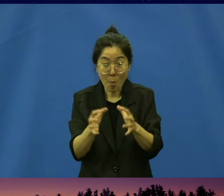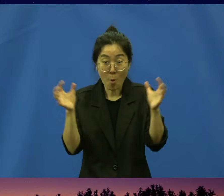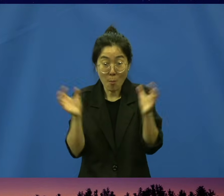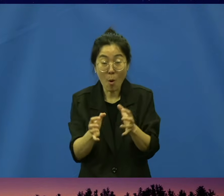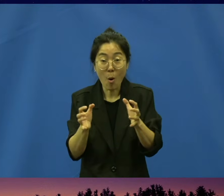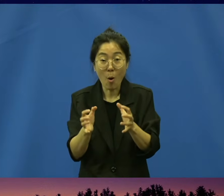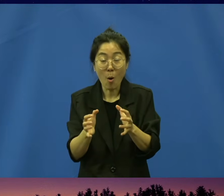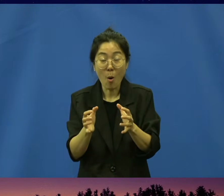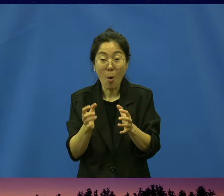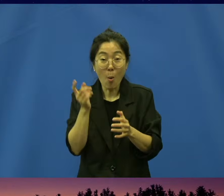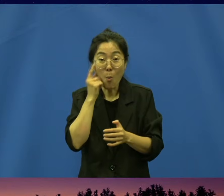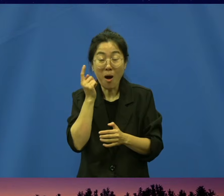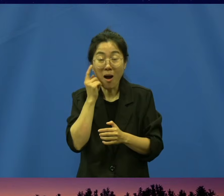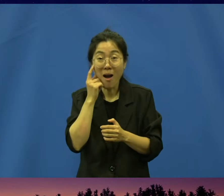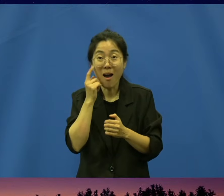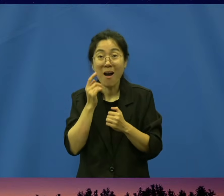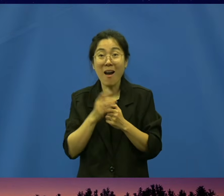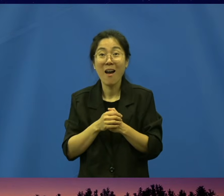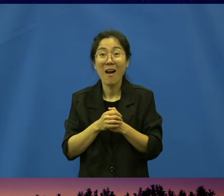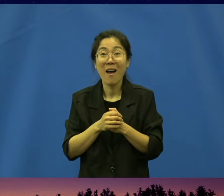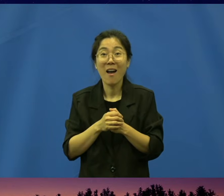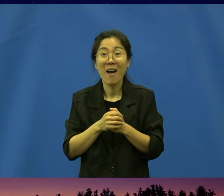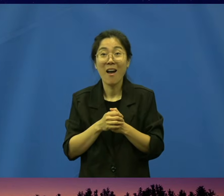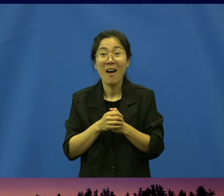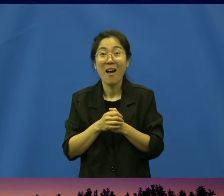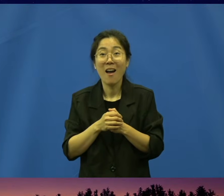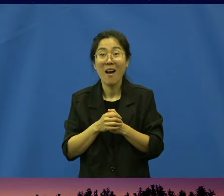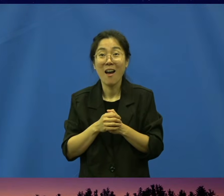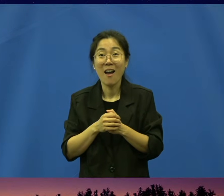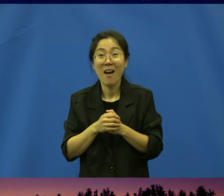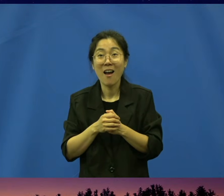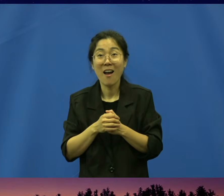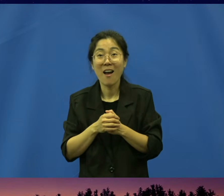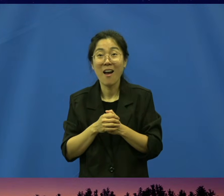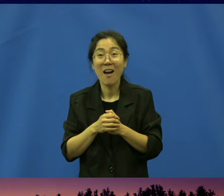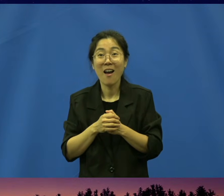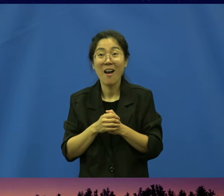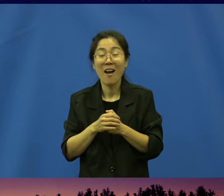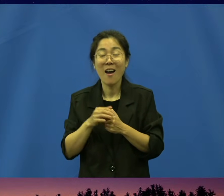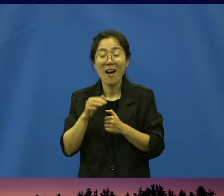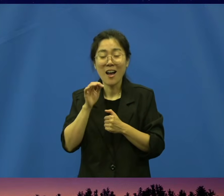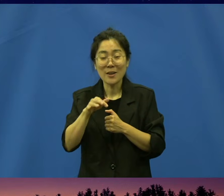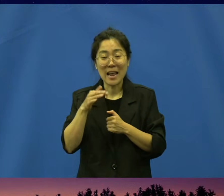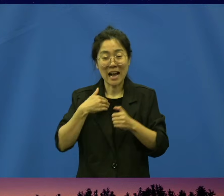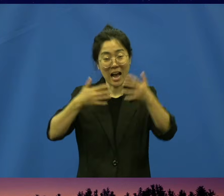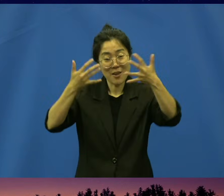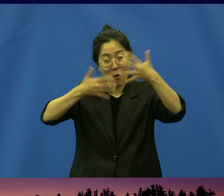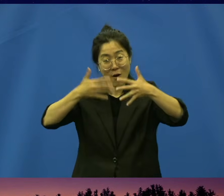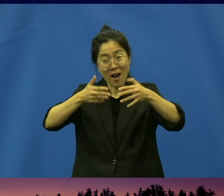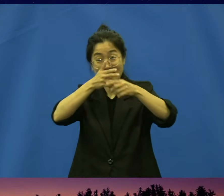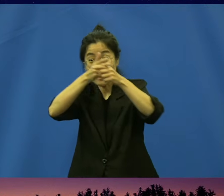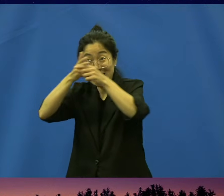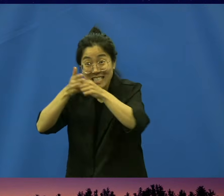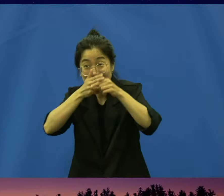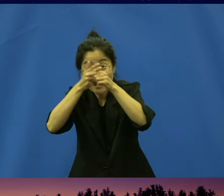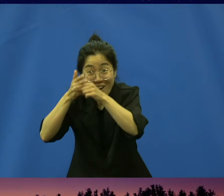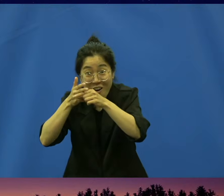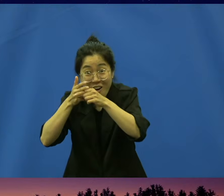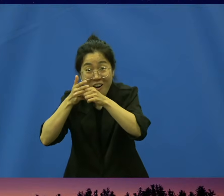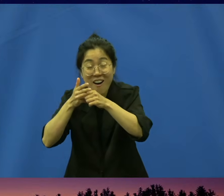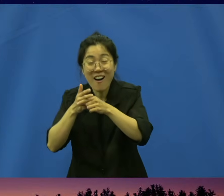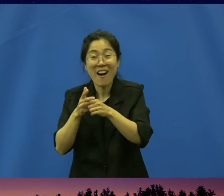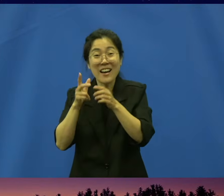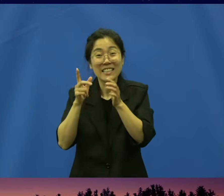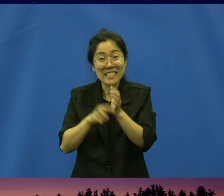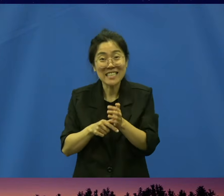왜 그런가 보면 우리는 이것을 하나님께서 하는 일이고 우리는 하나님의 다큐를 찍혀